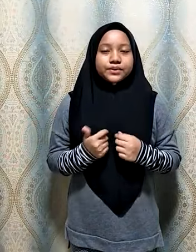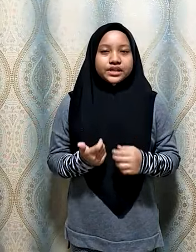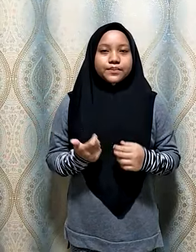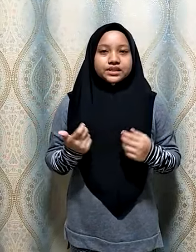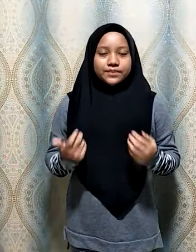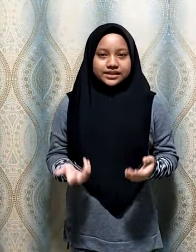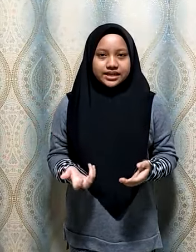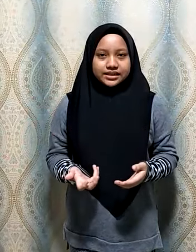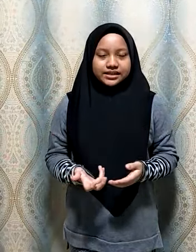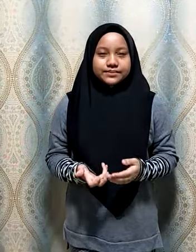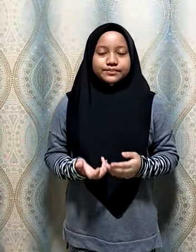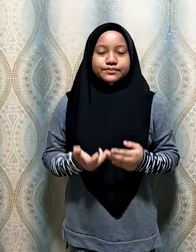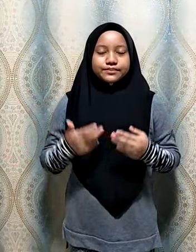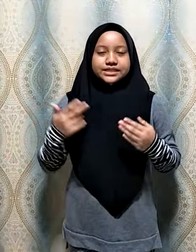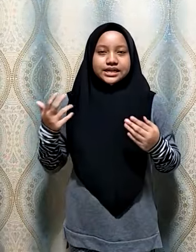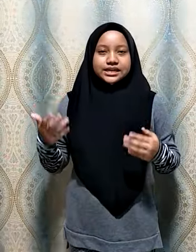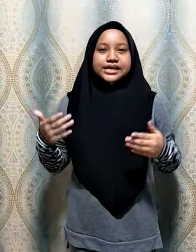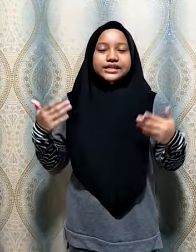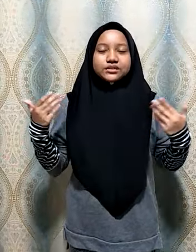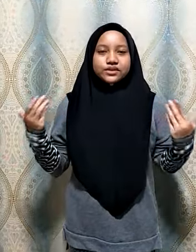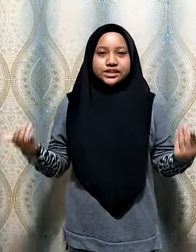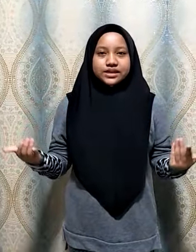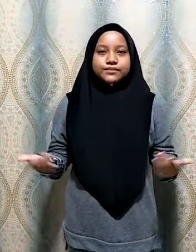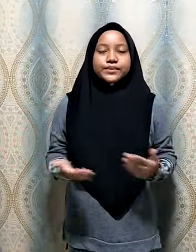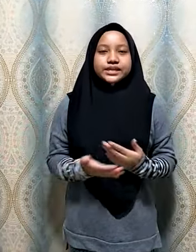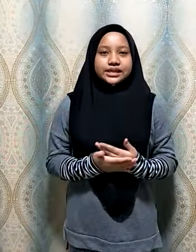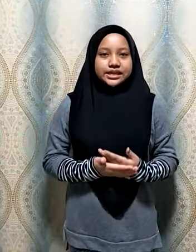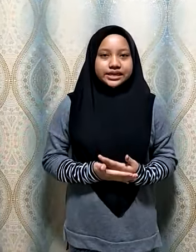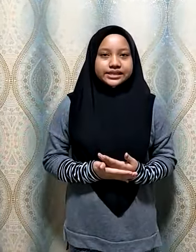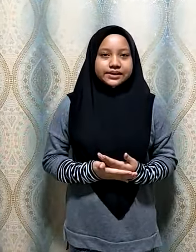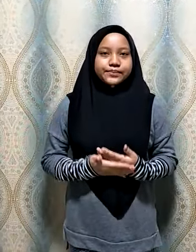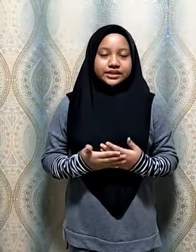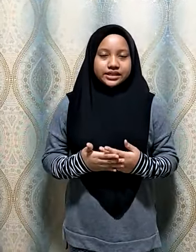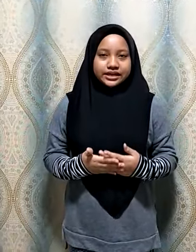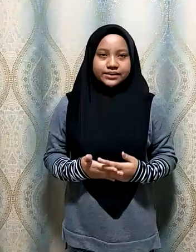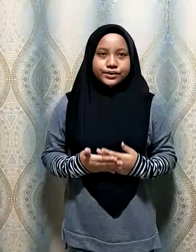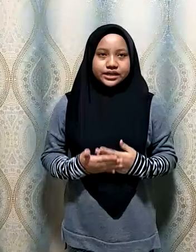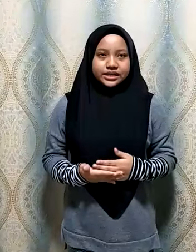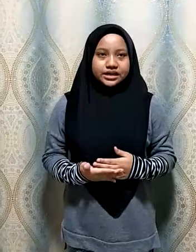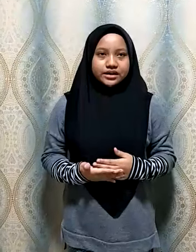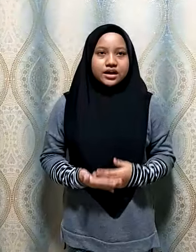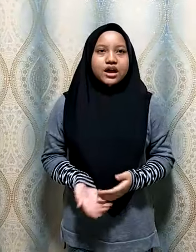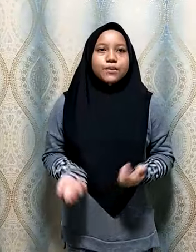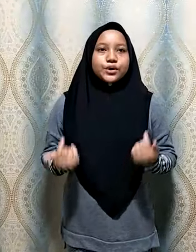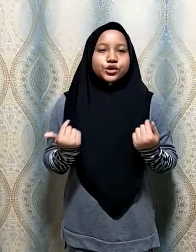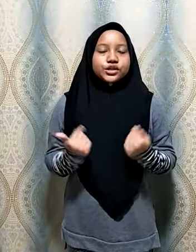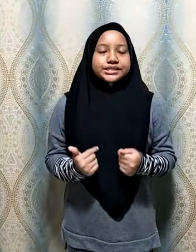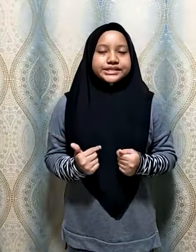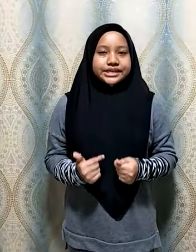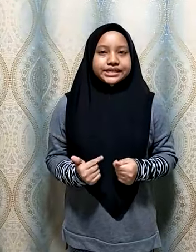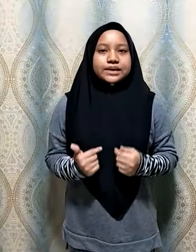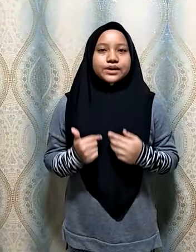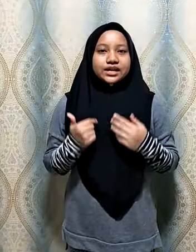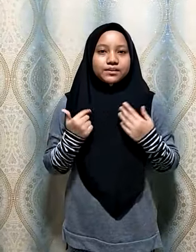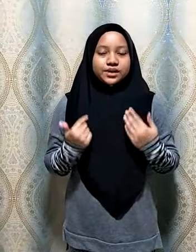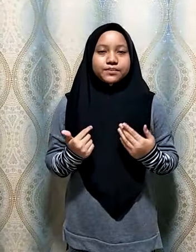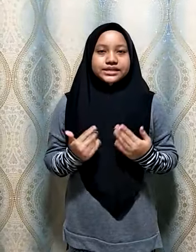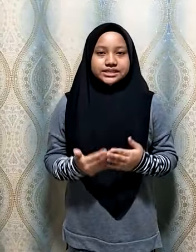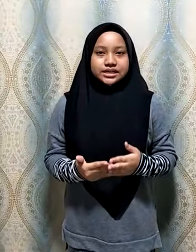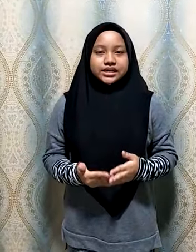membina pertempatan dan menjalankan aktiviti pertanian dan peternakan binatang. Penduduk di sini telah mengalami banjir